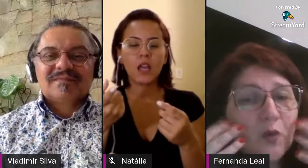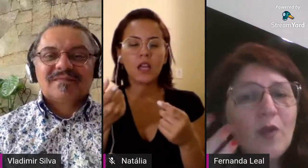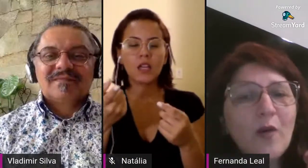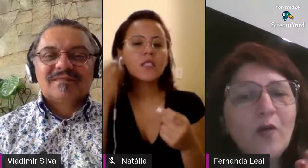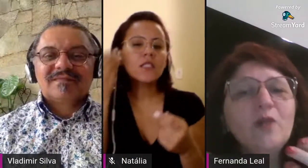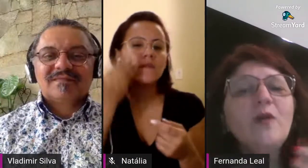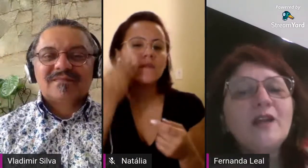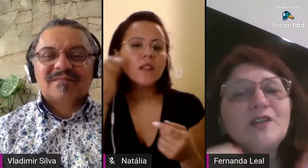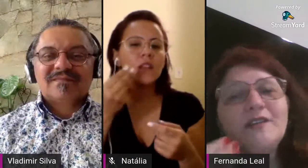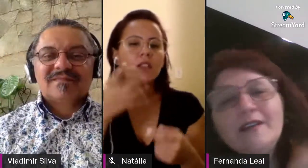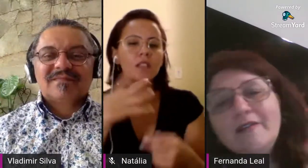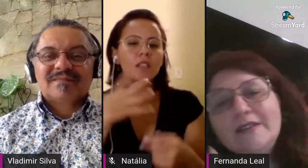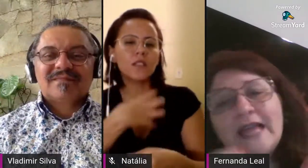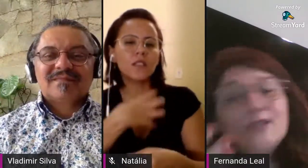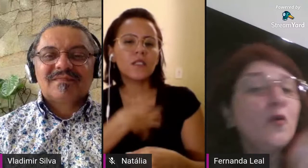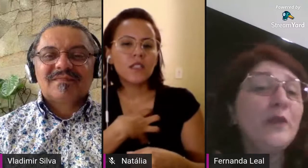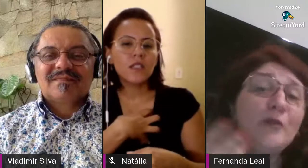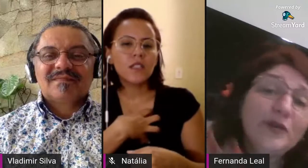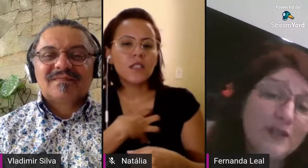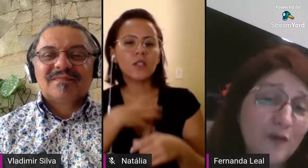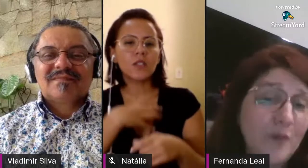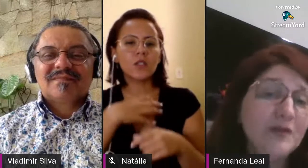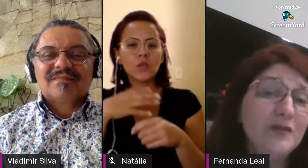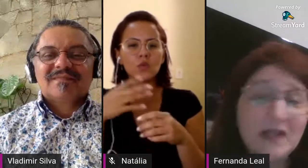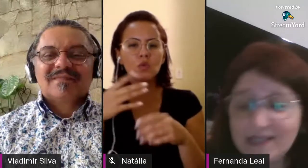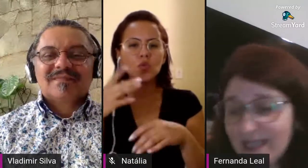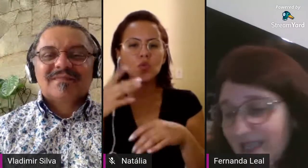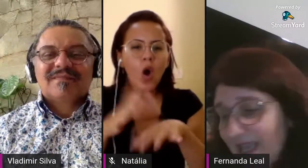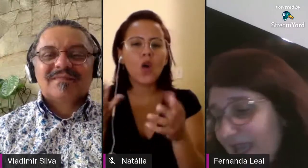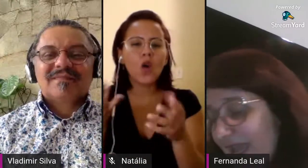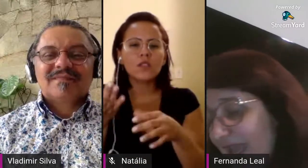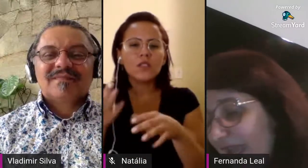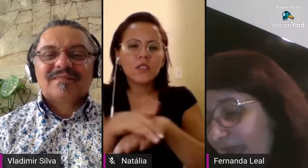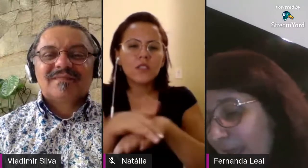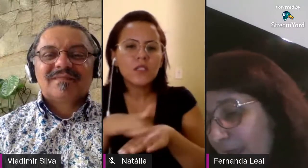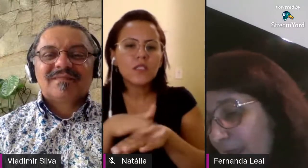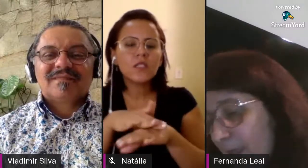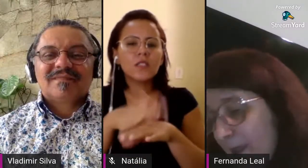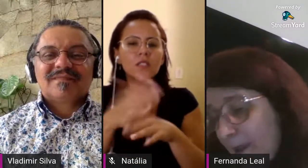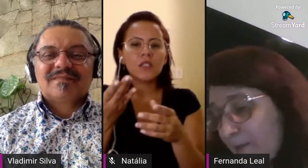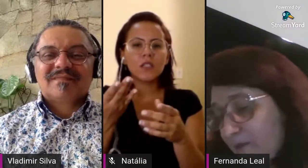contato, do olho a olho, a gente está descobrindo outras formas de fazer.